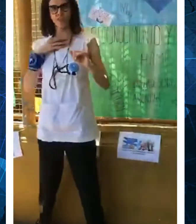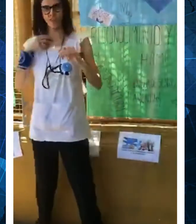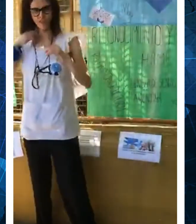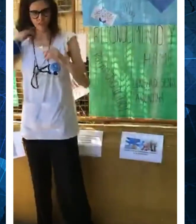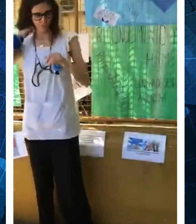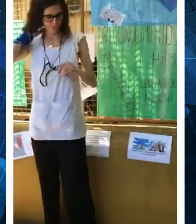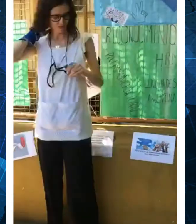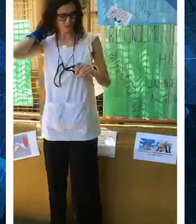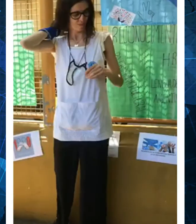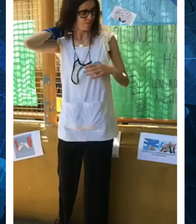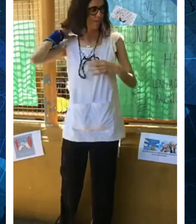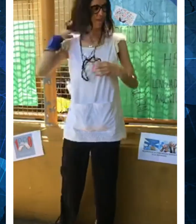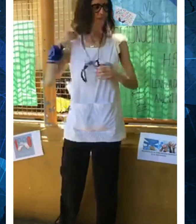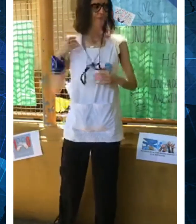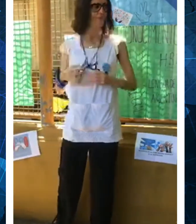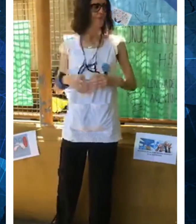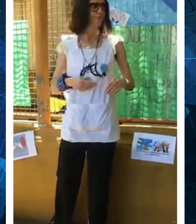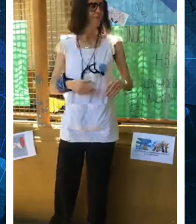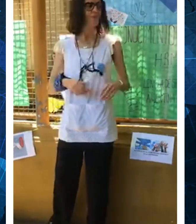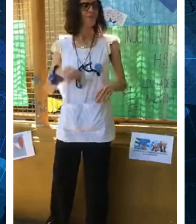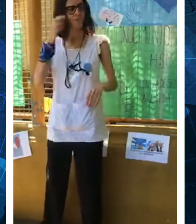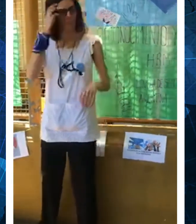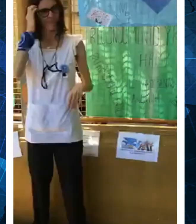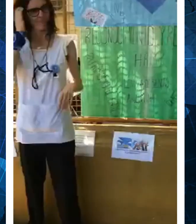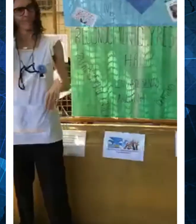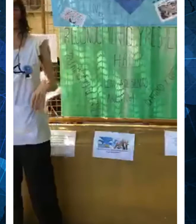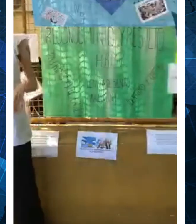Ahora llamamos a Sol Muñoz.